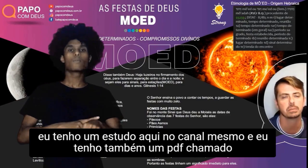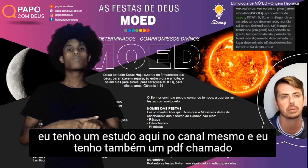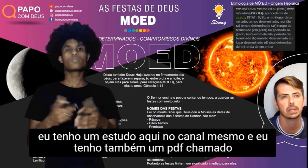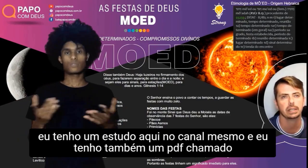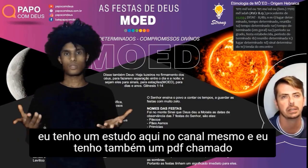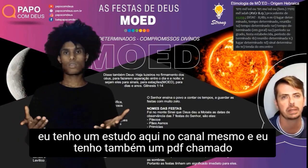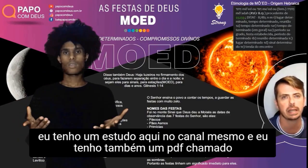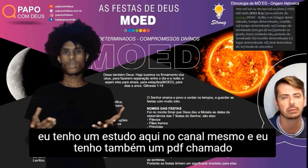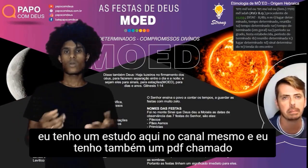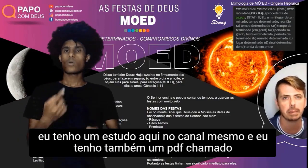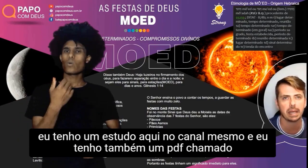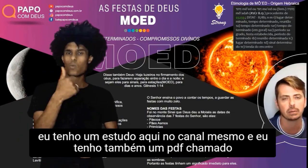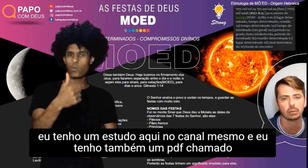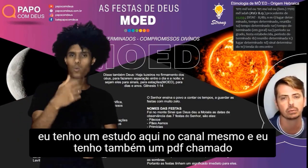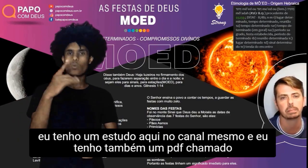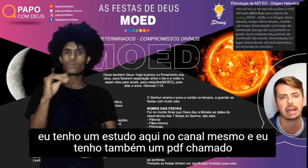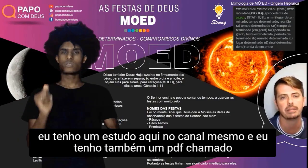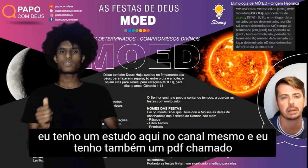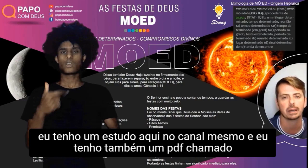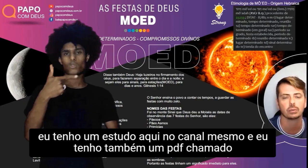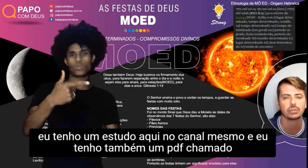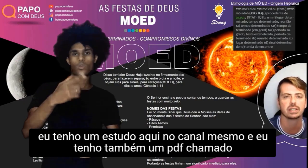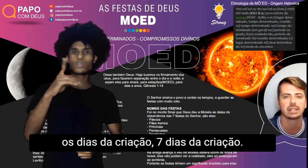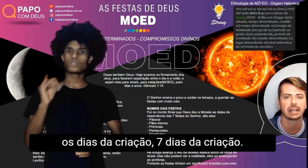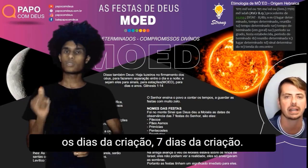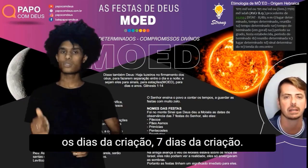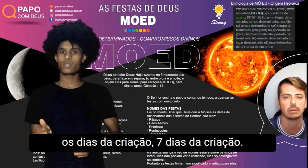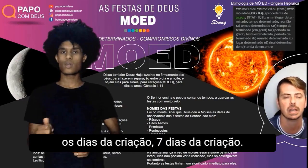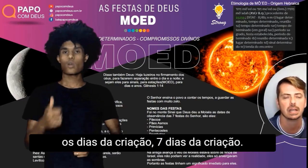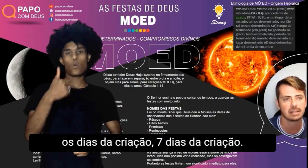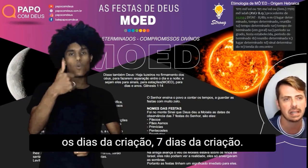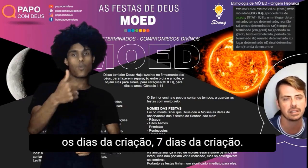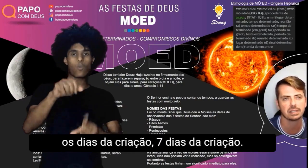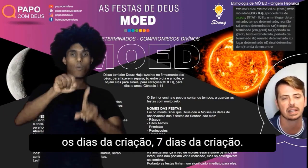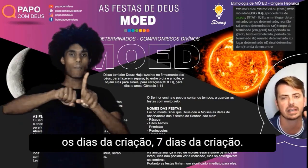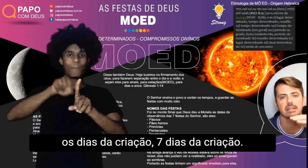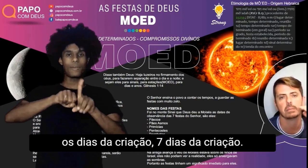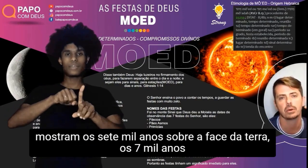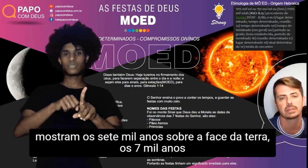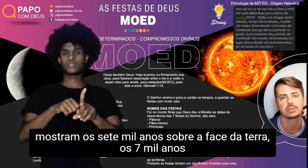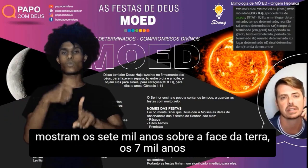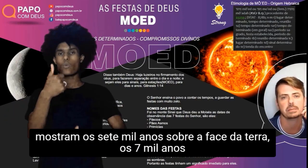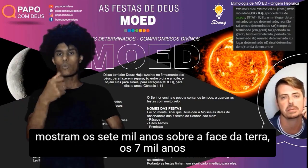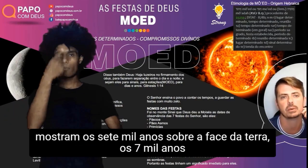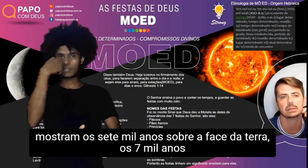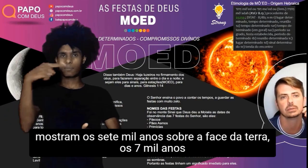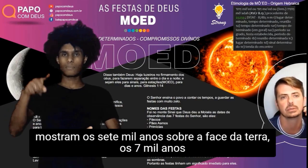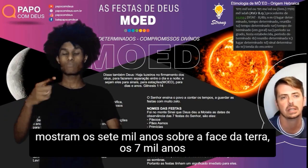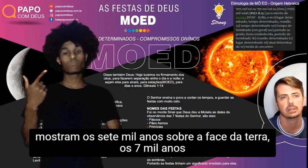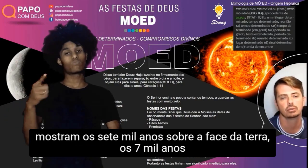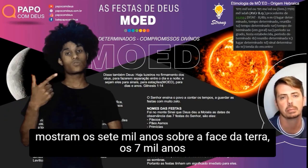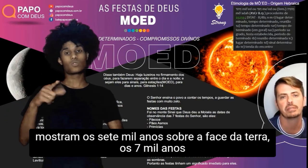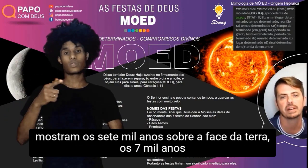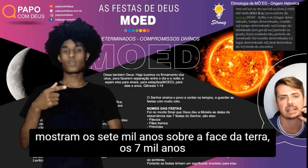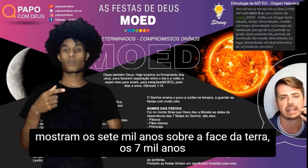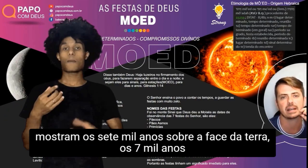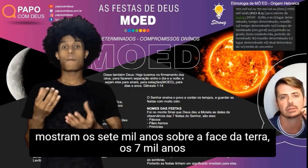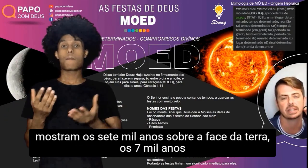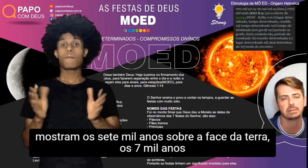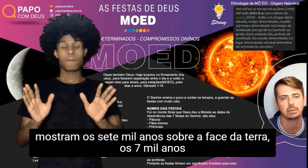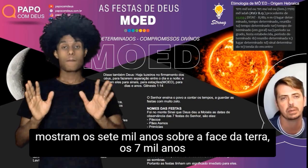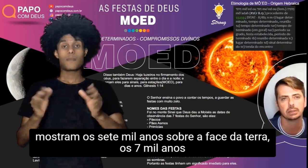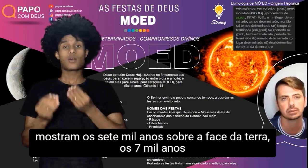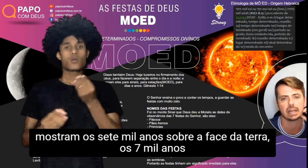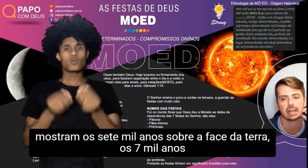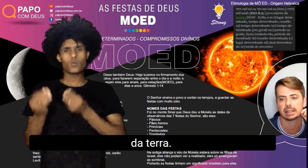canal mesmo, e eu tenho também um PDF chamado Os Dias da Criação. 7 dias da criação mostra os 7.000 anos sobre a face da terra,